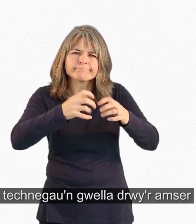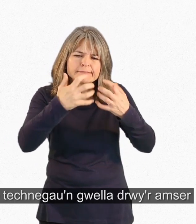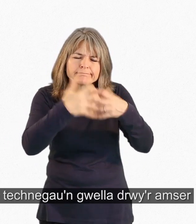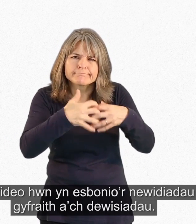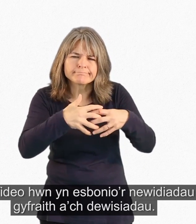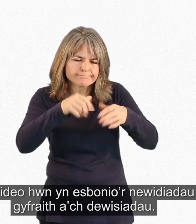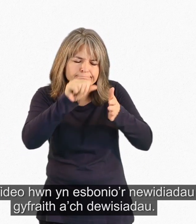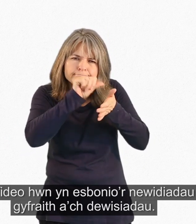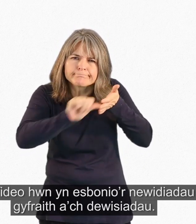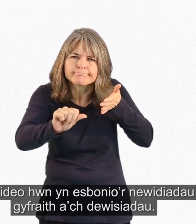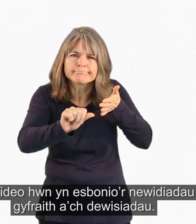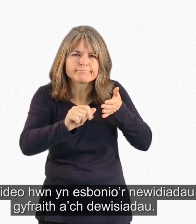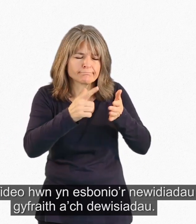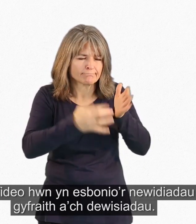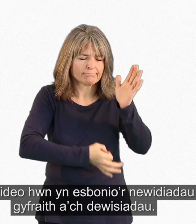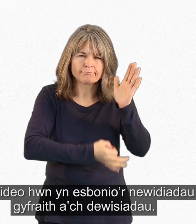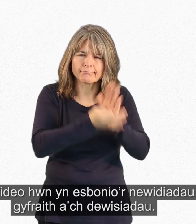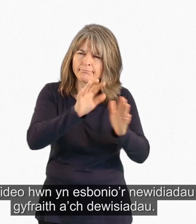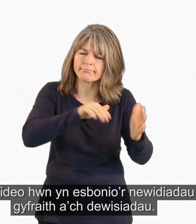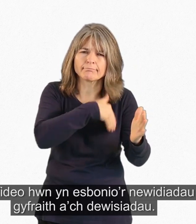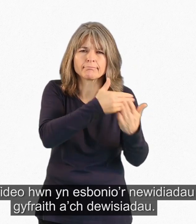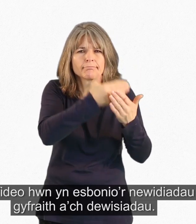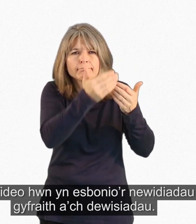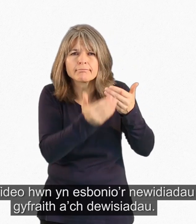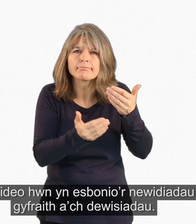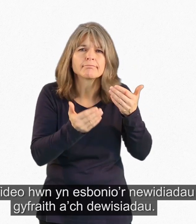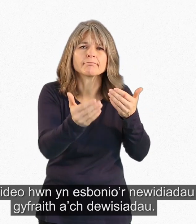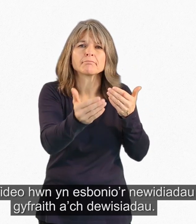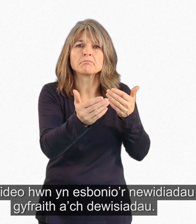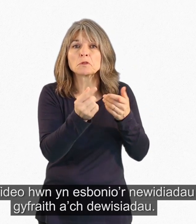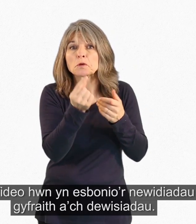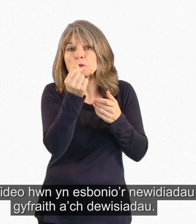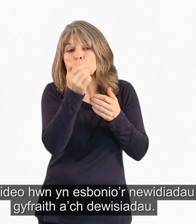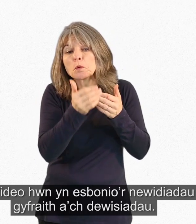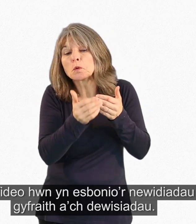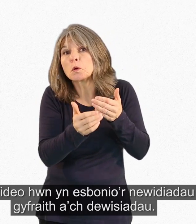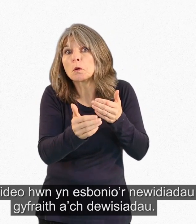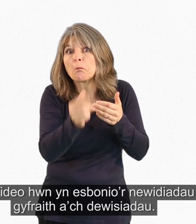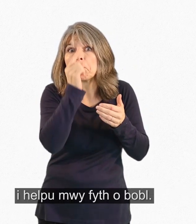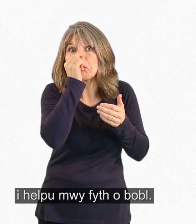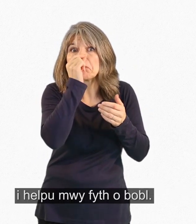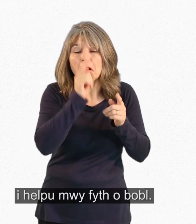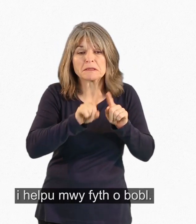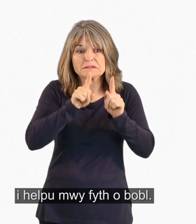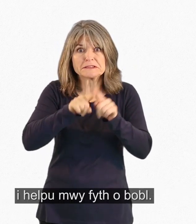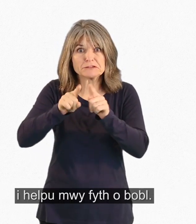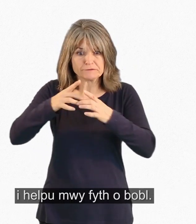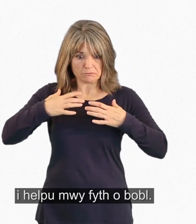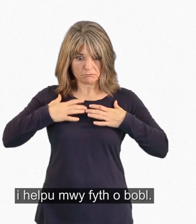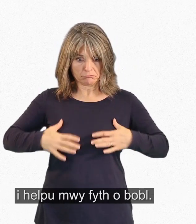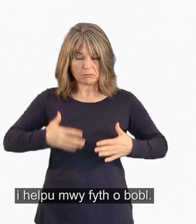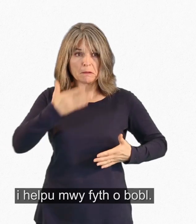Ach un hir, byddwn yn gallu traws blannu rannau eraill o'r corf, i helpu mwy fydd o bobl.